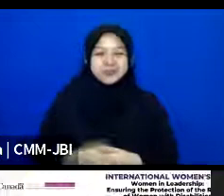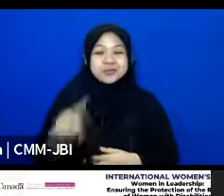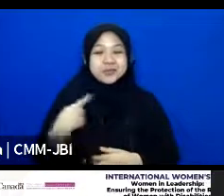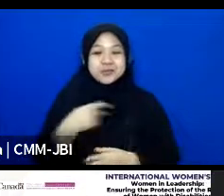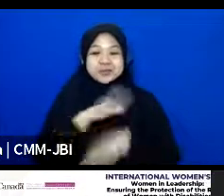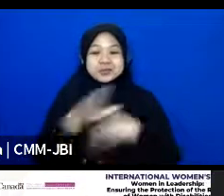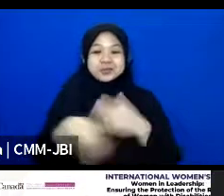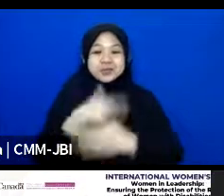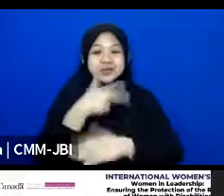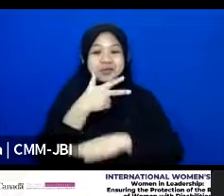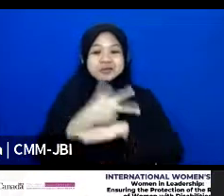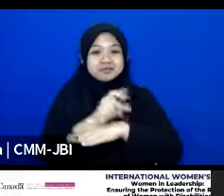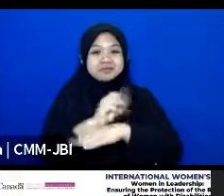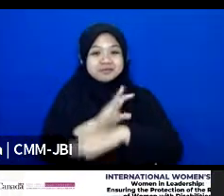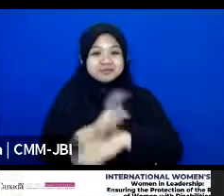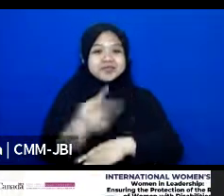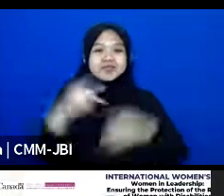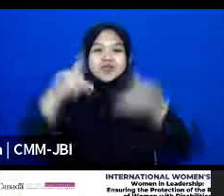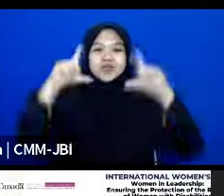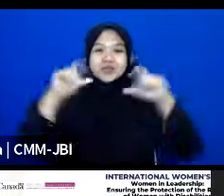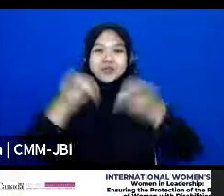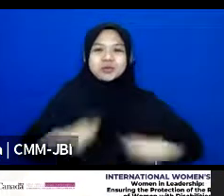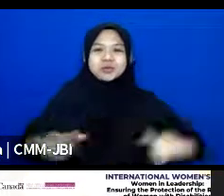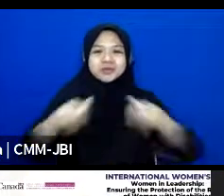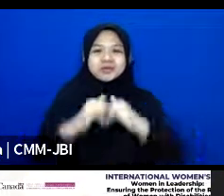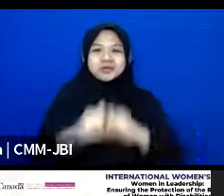hai hai